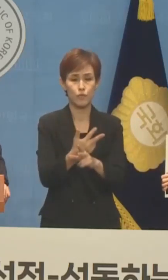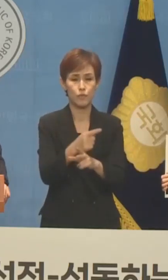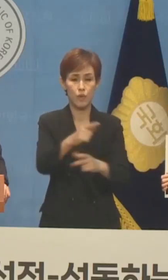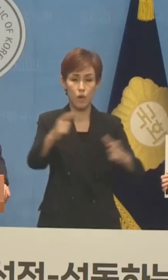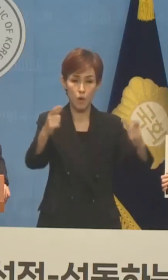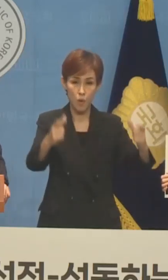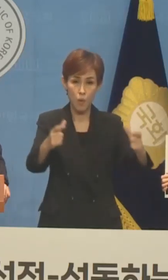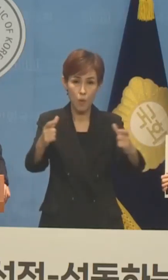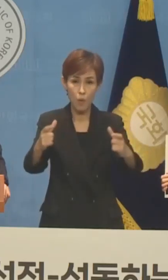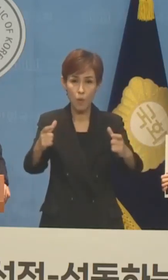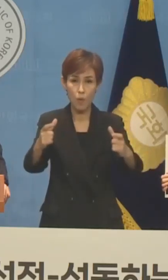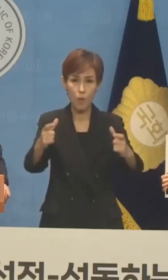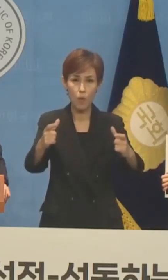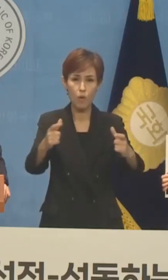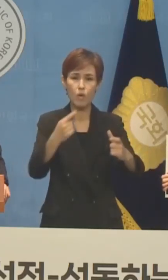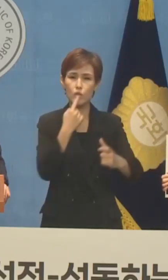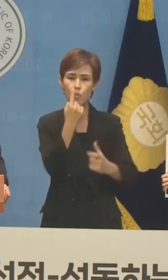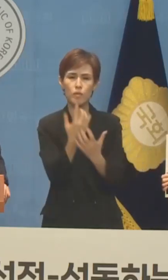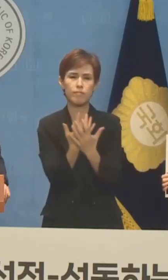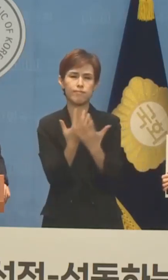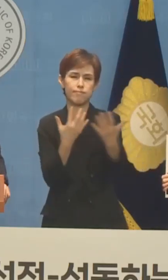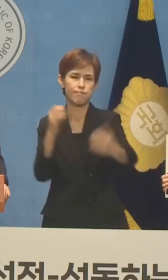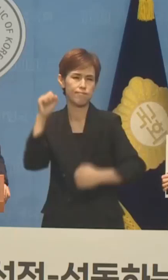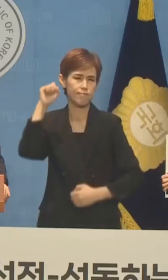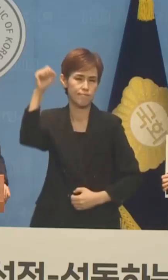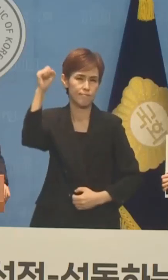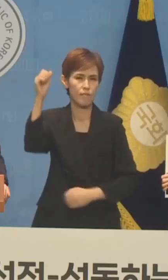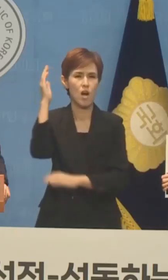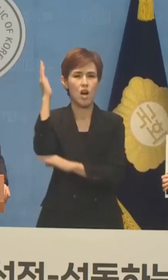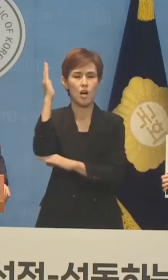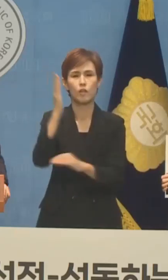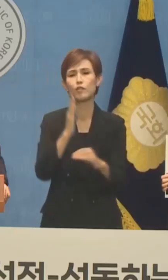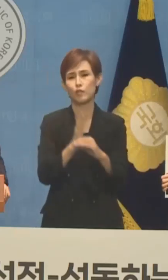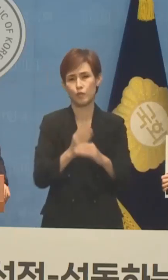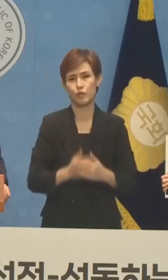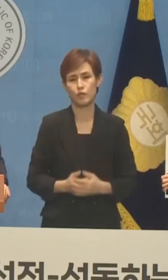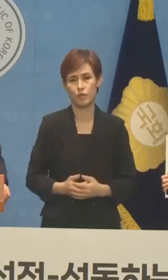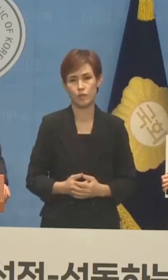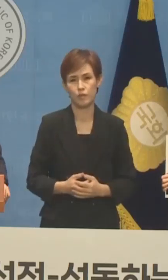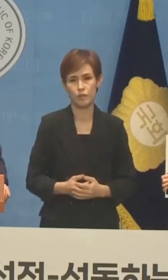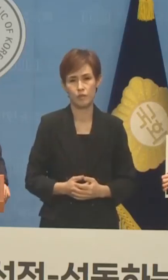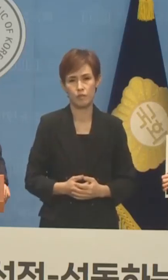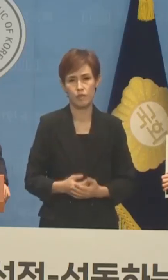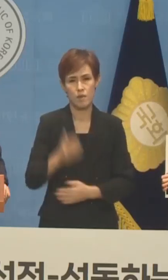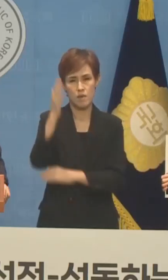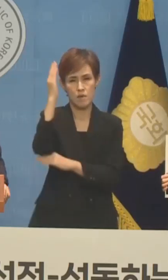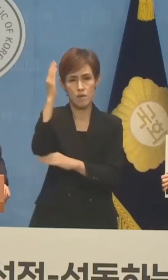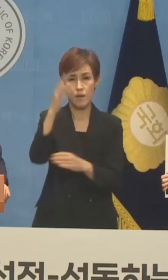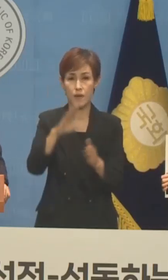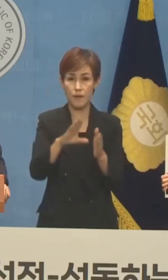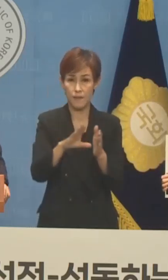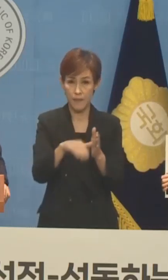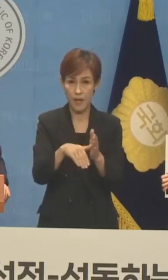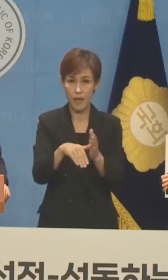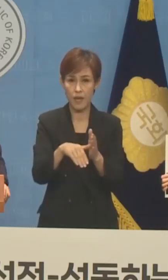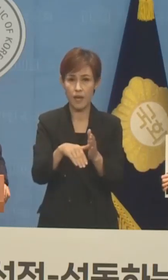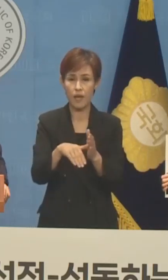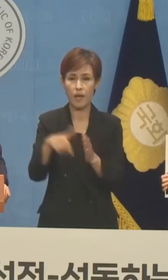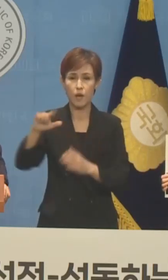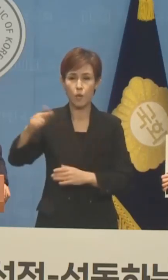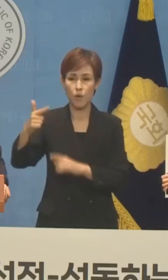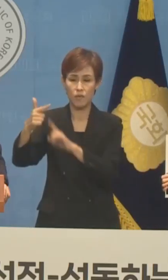도민들이 촛불 집회를 하고 있고 자유발언을 하고 있습니다. 그 자유발언에서 같은 학교